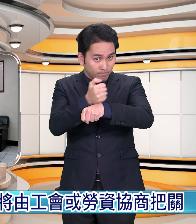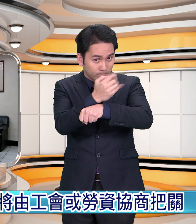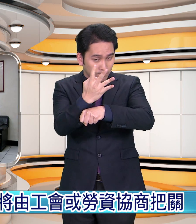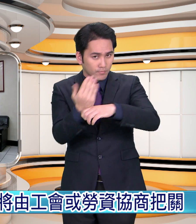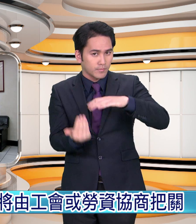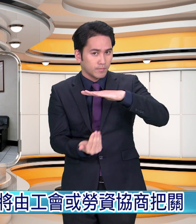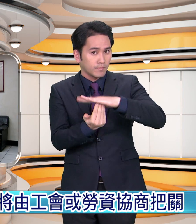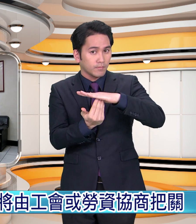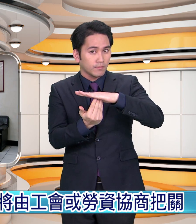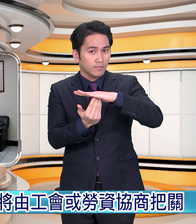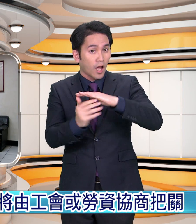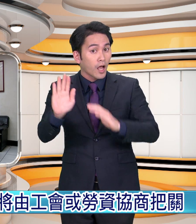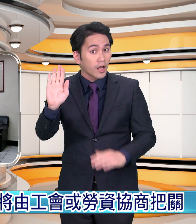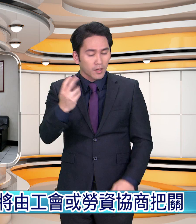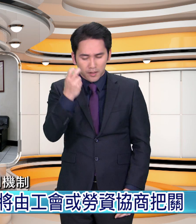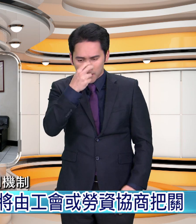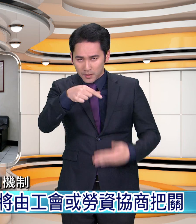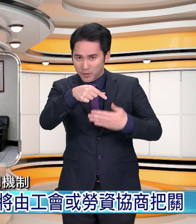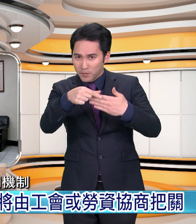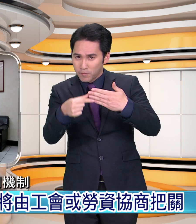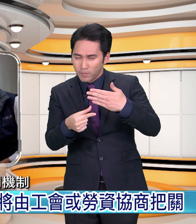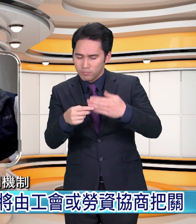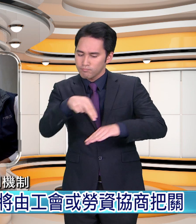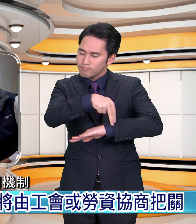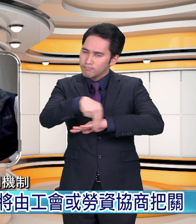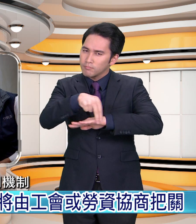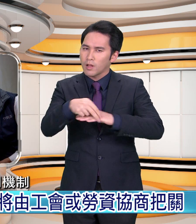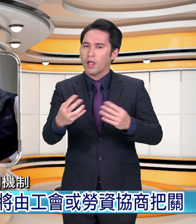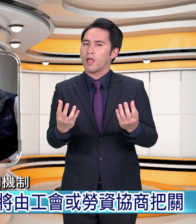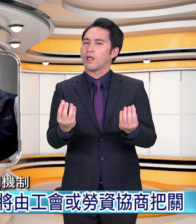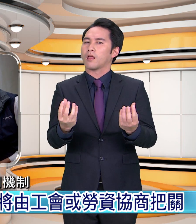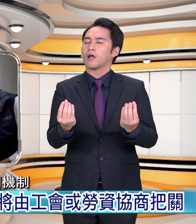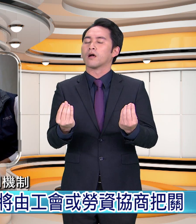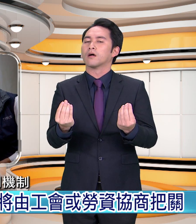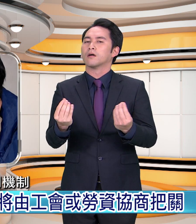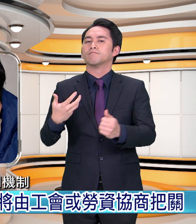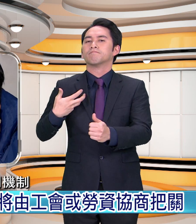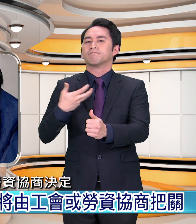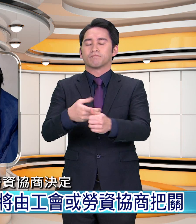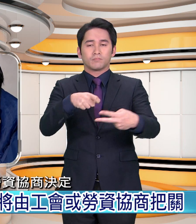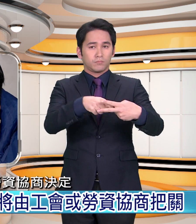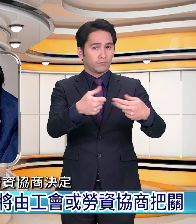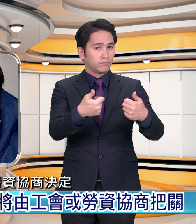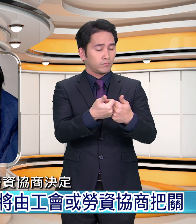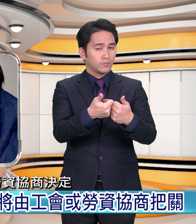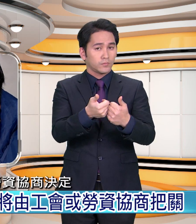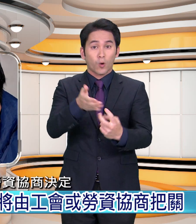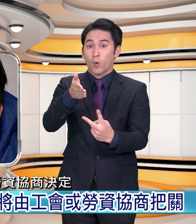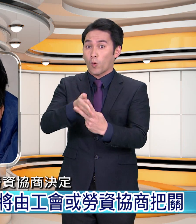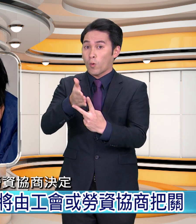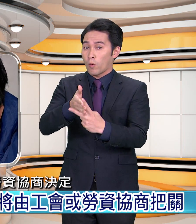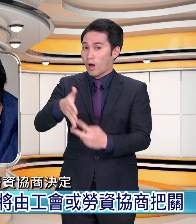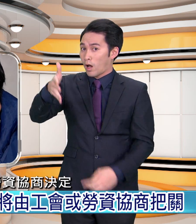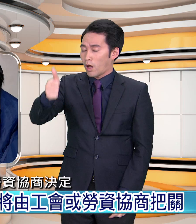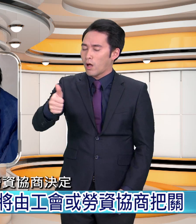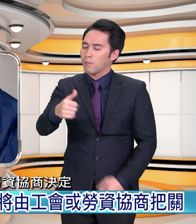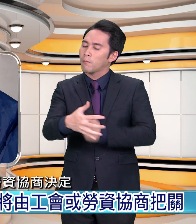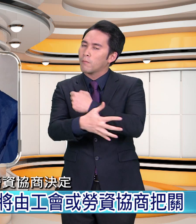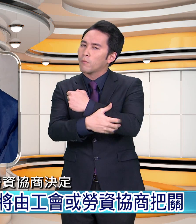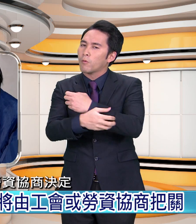到54小时，母法没有明定把关机制，而是交由工会或是劳资协商来